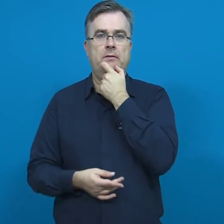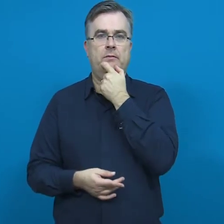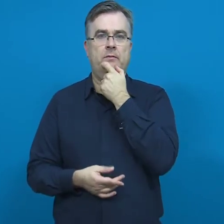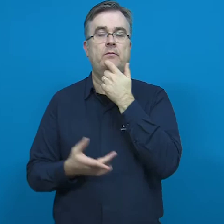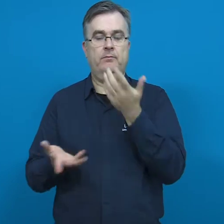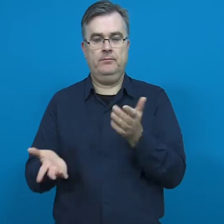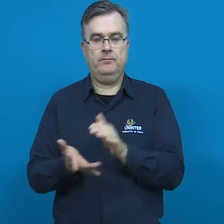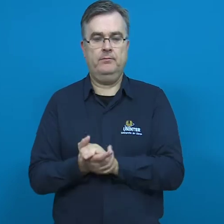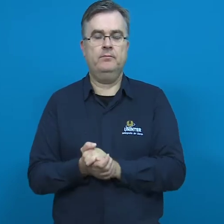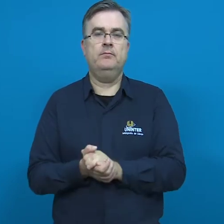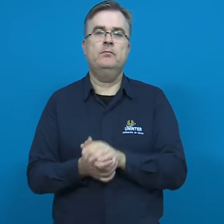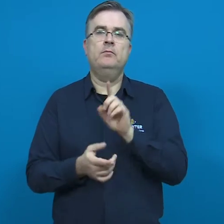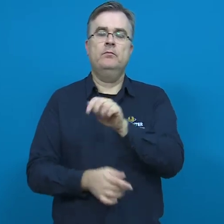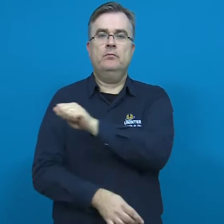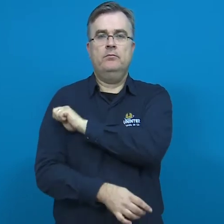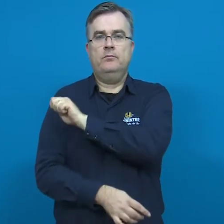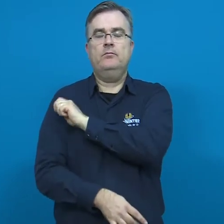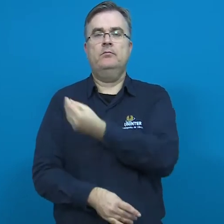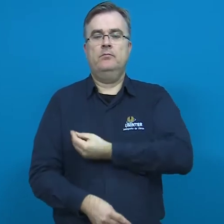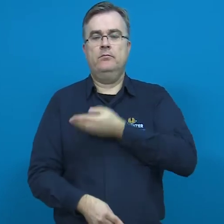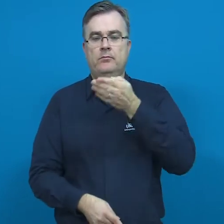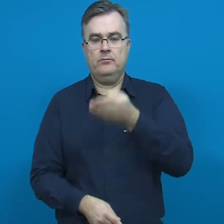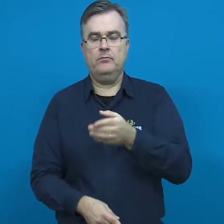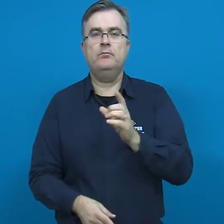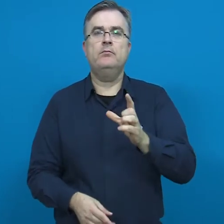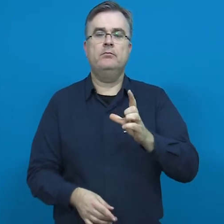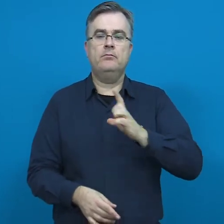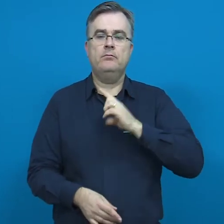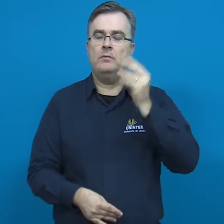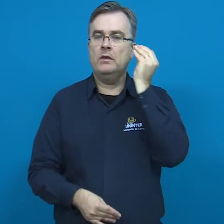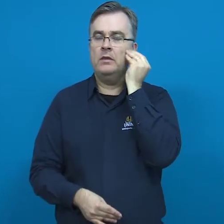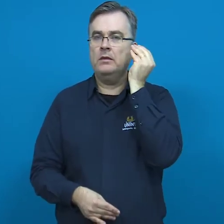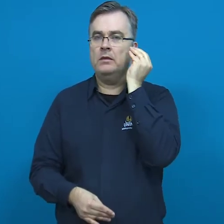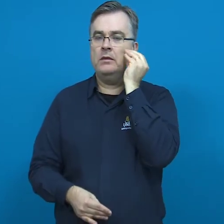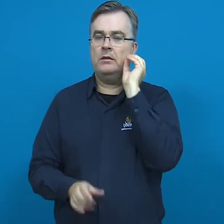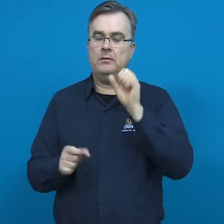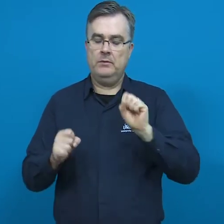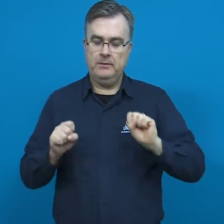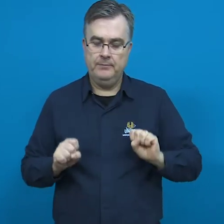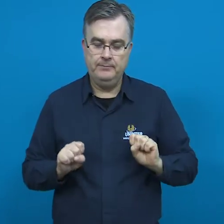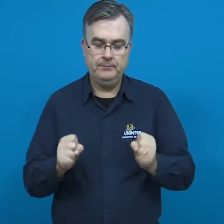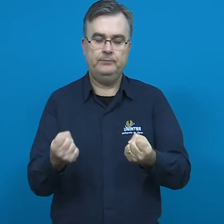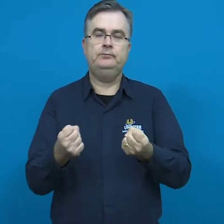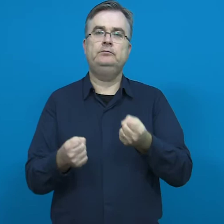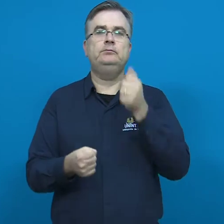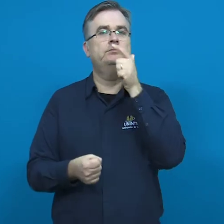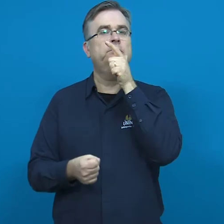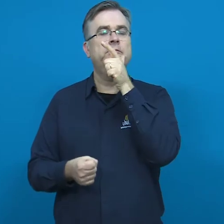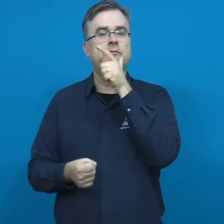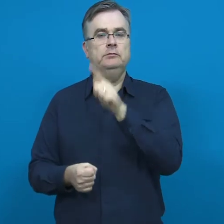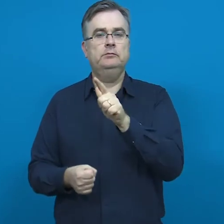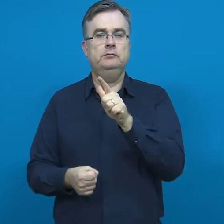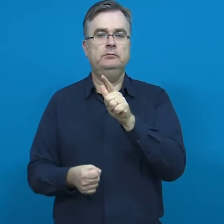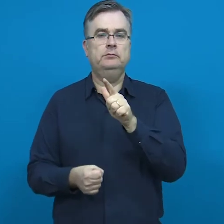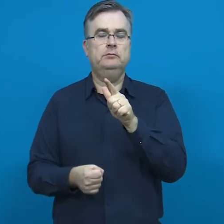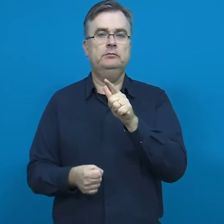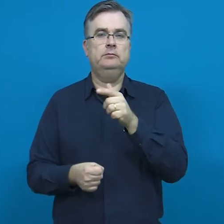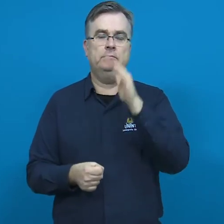em inglês, né? E o aluno está ali e ele tem que tentar e tem que se esforçar para